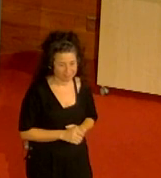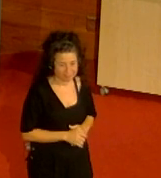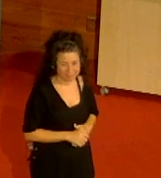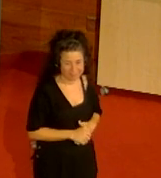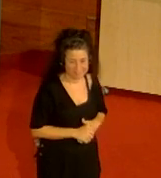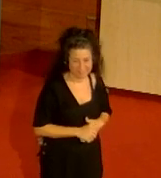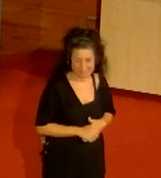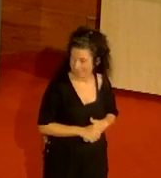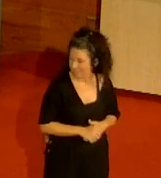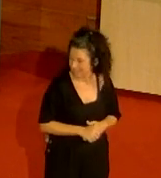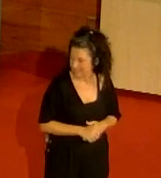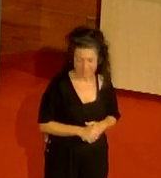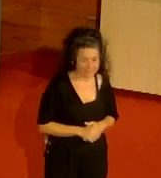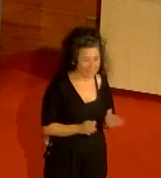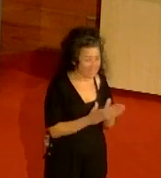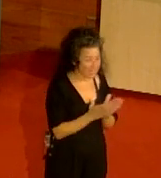No tengo título para el libro todavía.